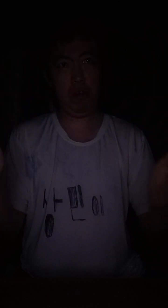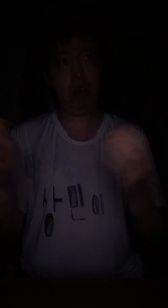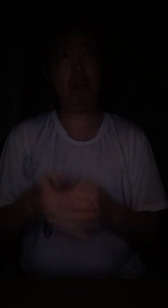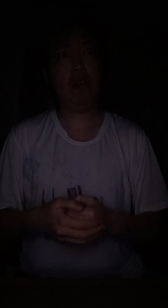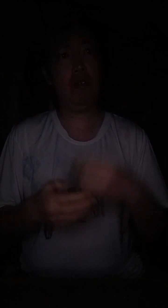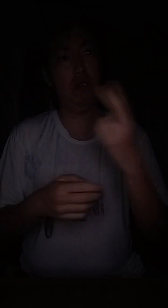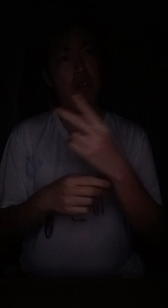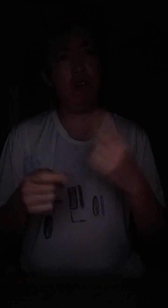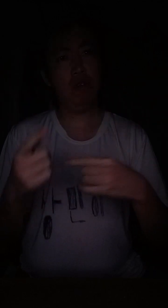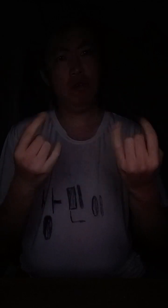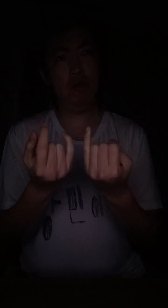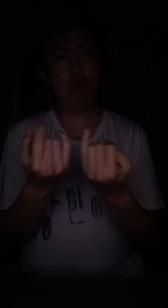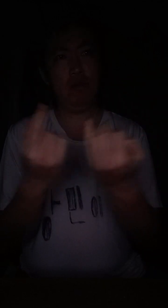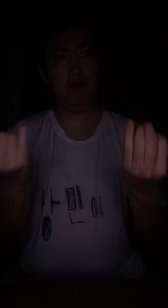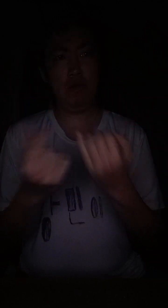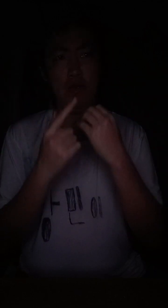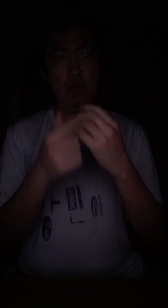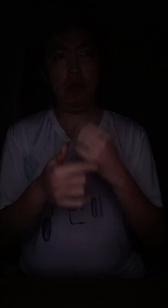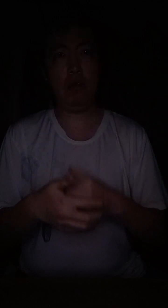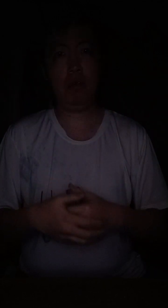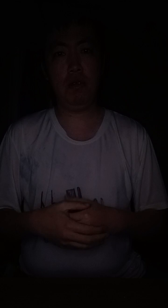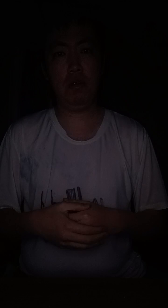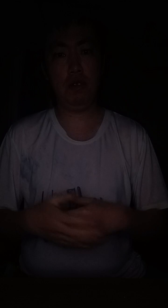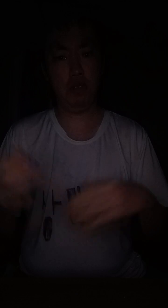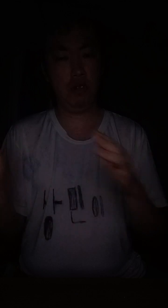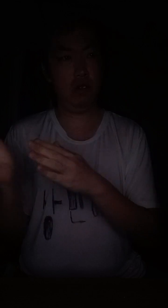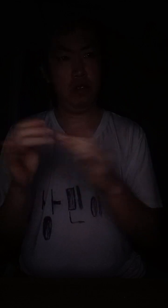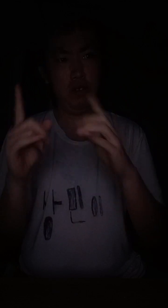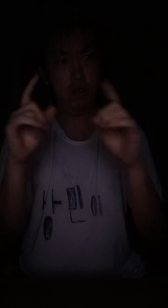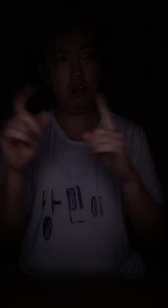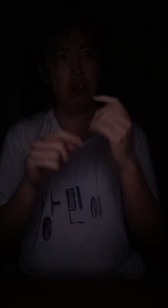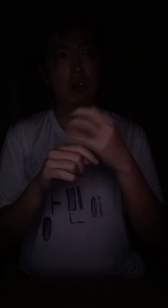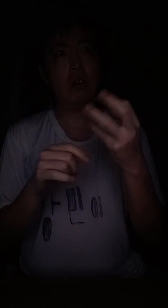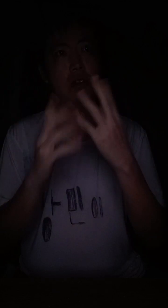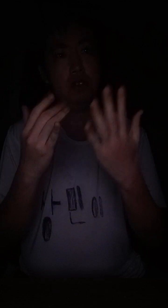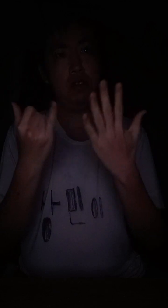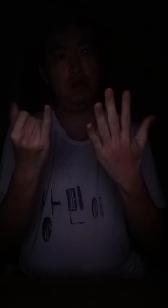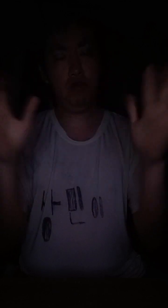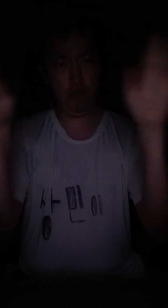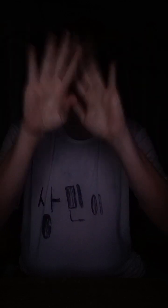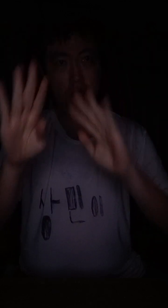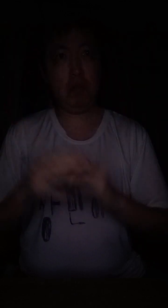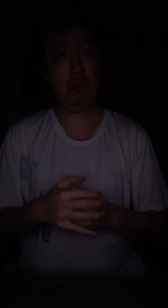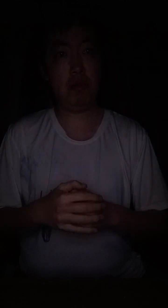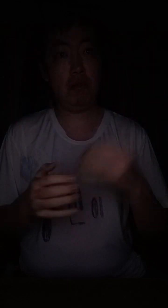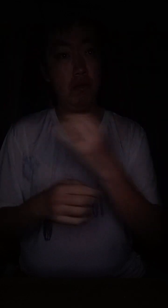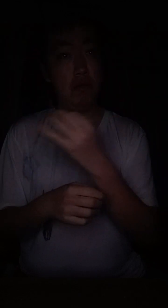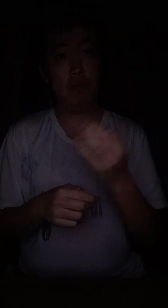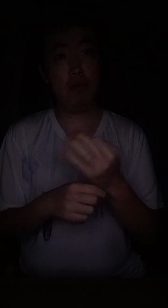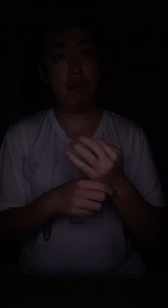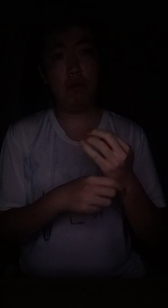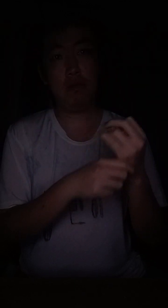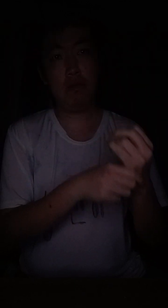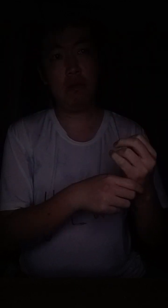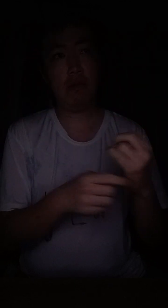2층은 주로 여경들만 사용했습니다. 몰래카메라가 발견된 건 지난 16일 밤. 화장실을 이용하던 여경이 수상함을